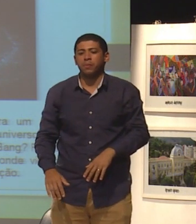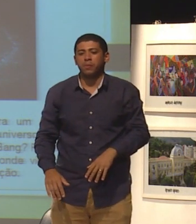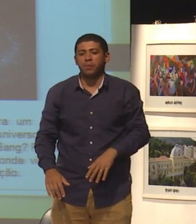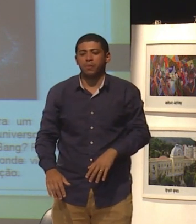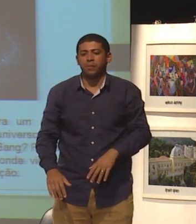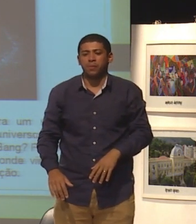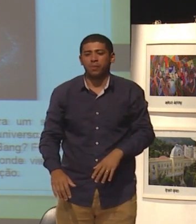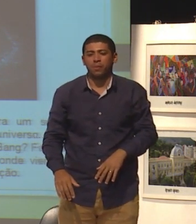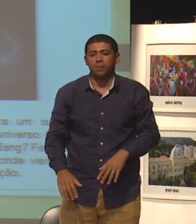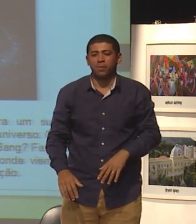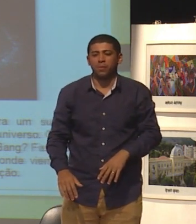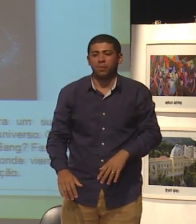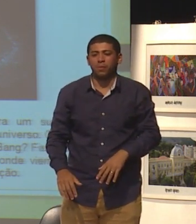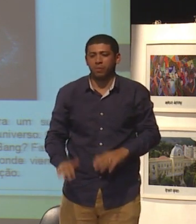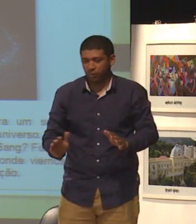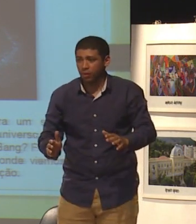está descrevendo a criação do mundo, né?